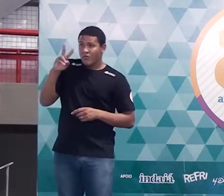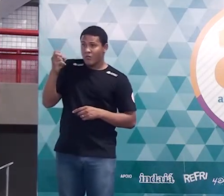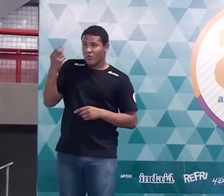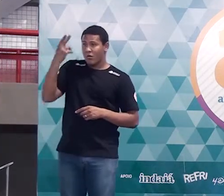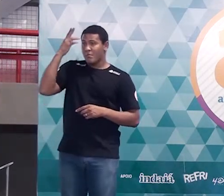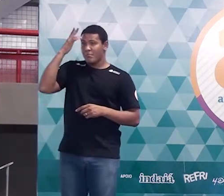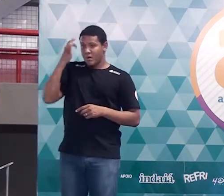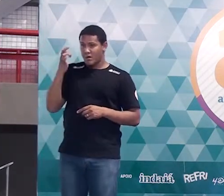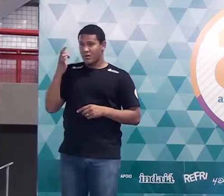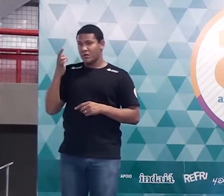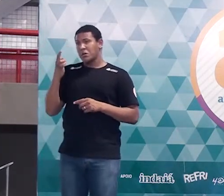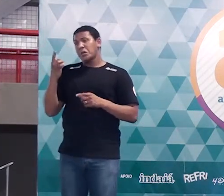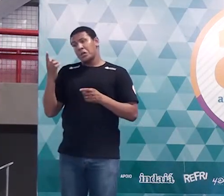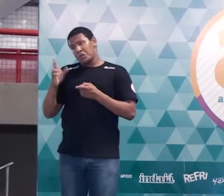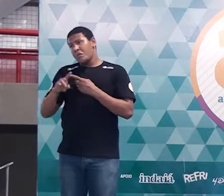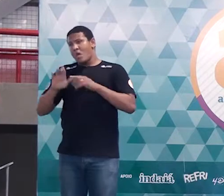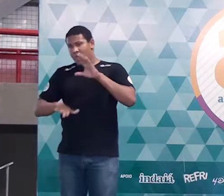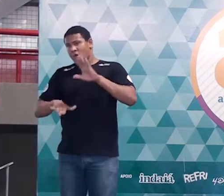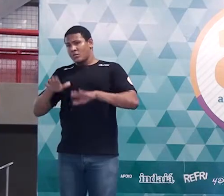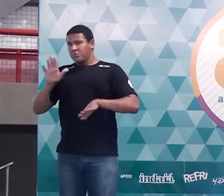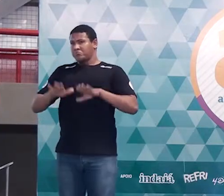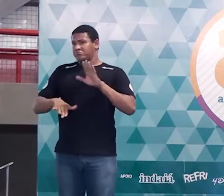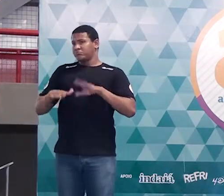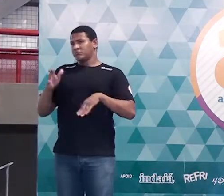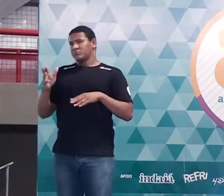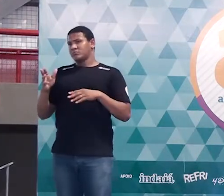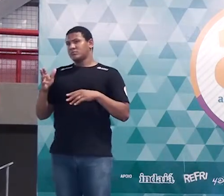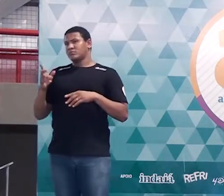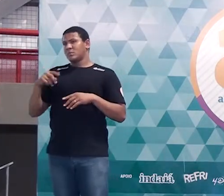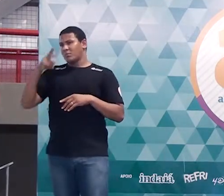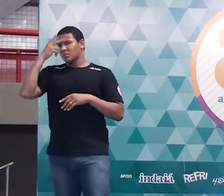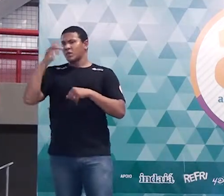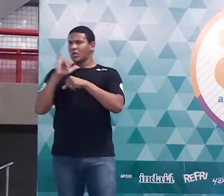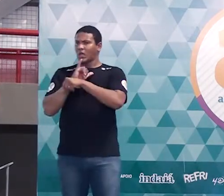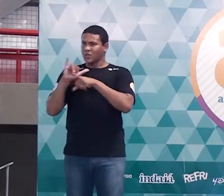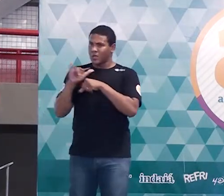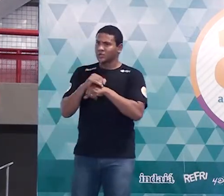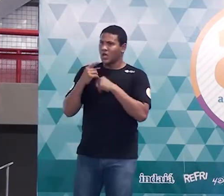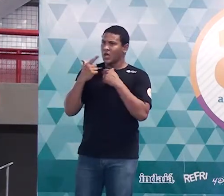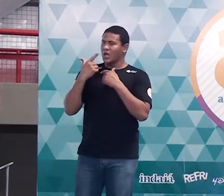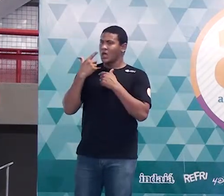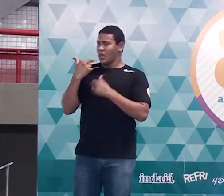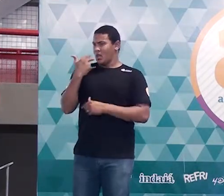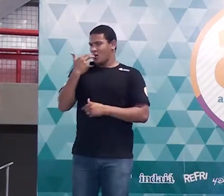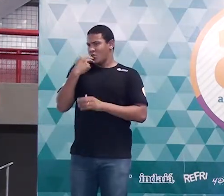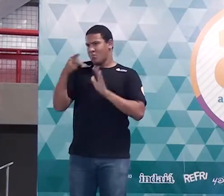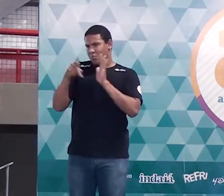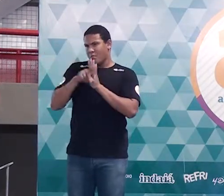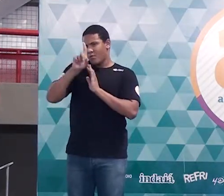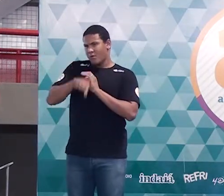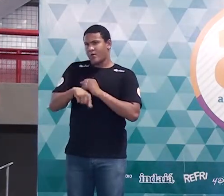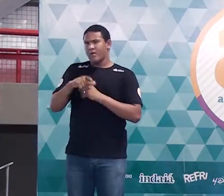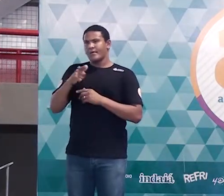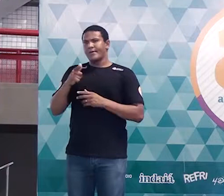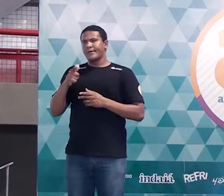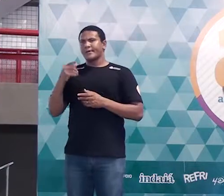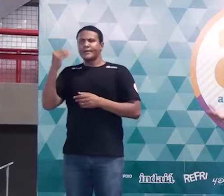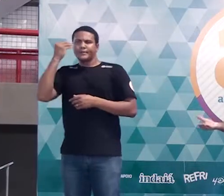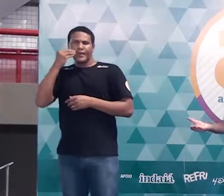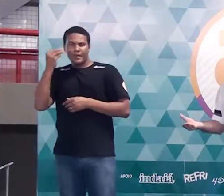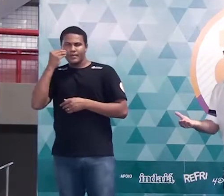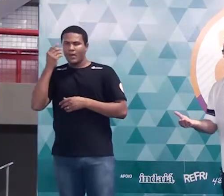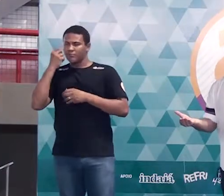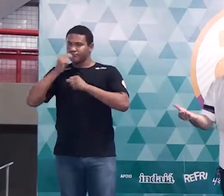futuro. E às vezes um dos artifícios que a pessoa utiliza na língua para tornar a mensagem